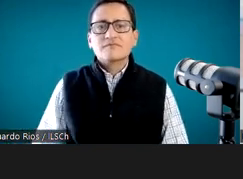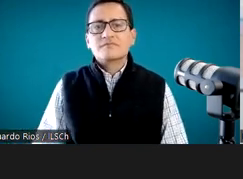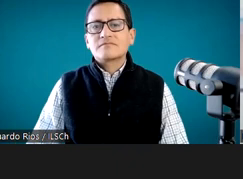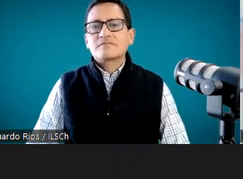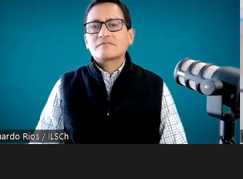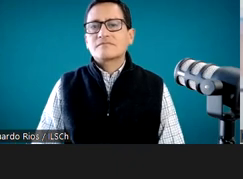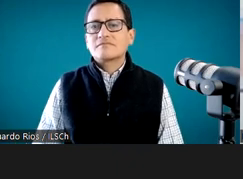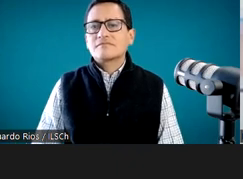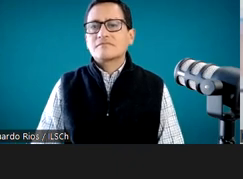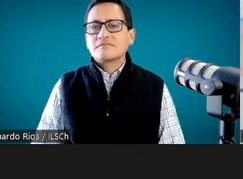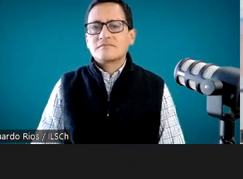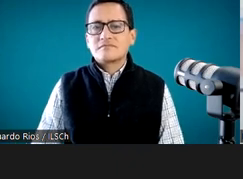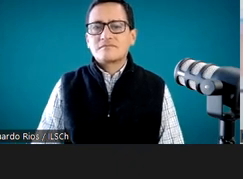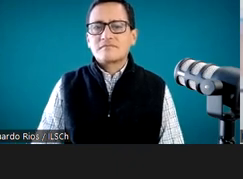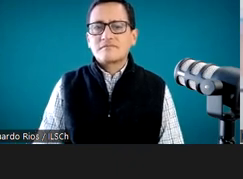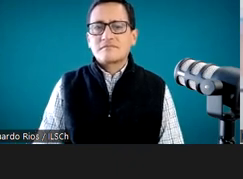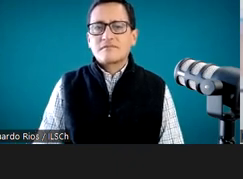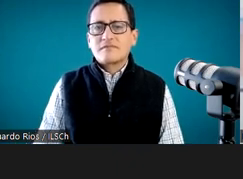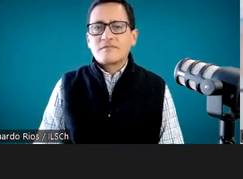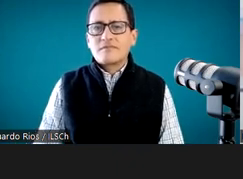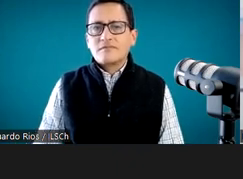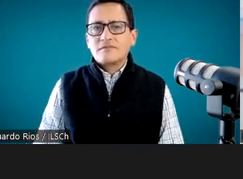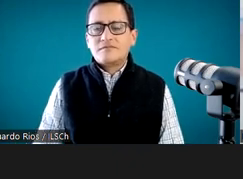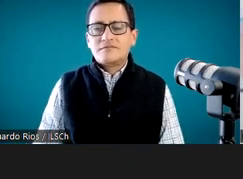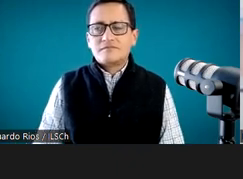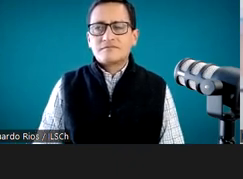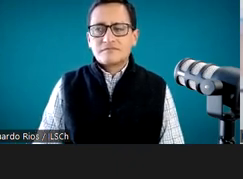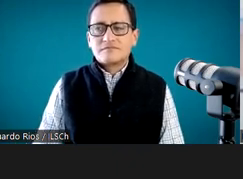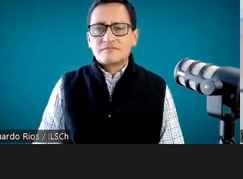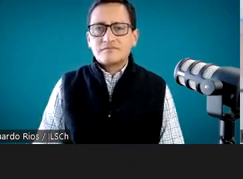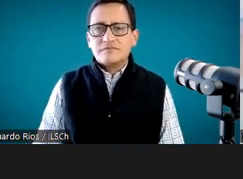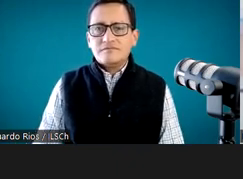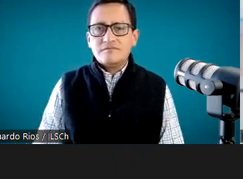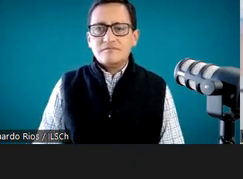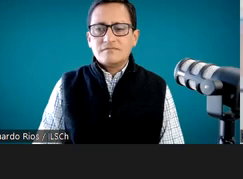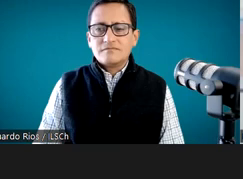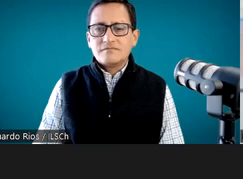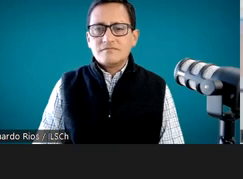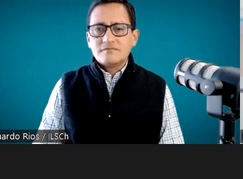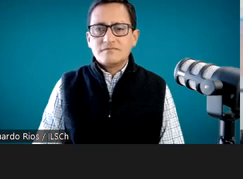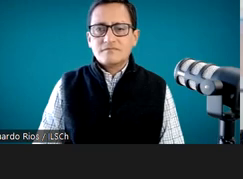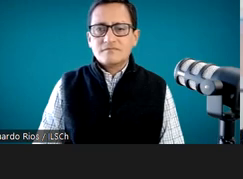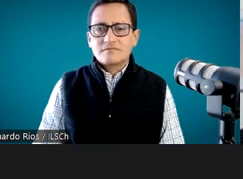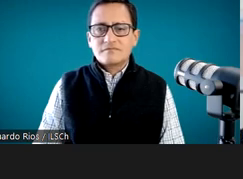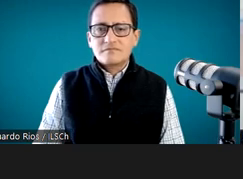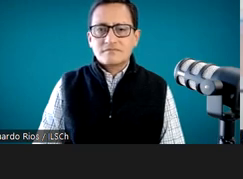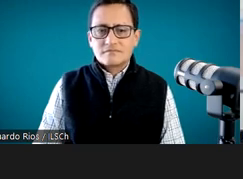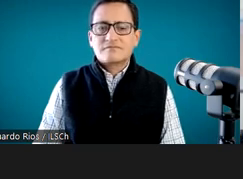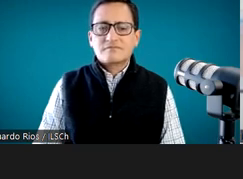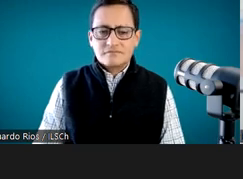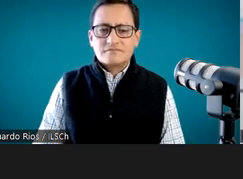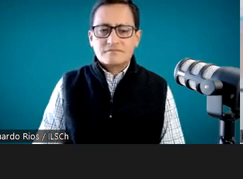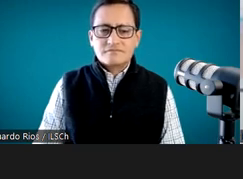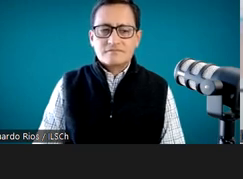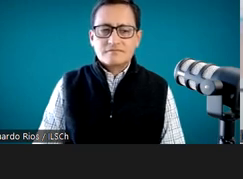no tenemos niños con problemas que no escuchen, me gustaría tener las competencias, y